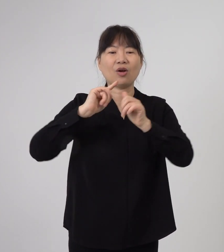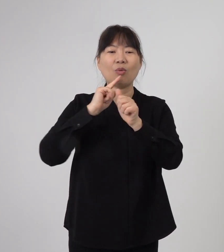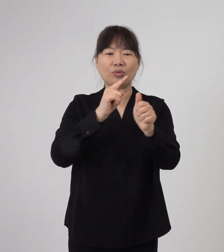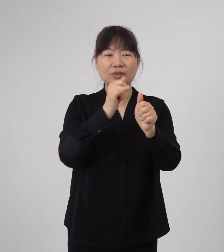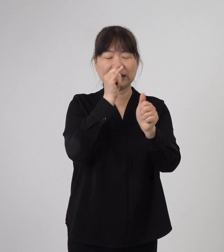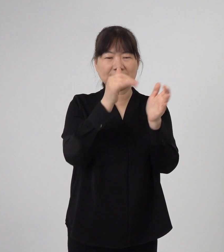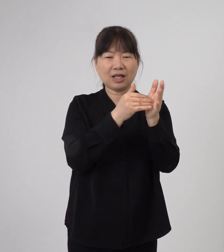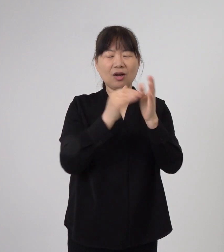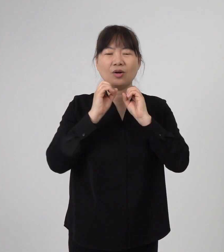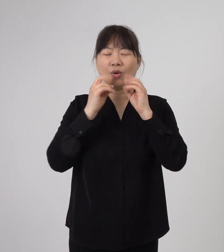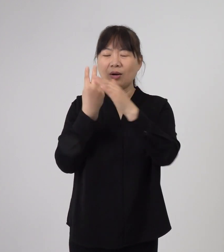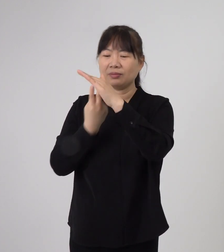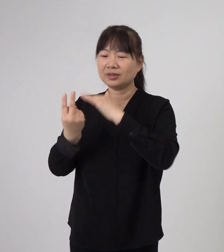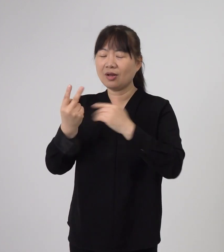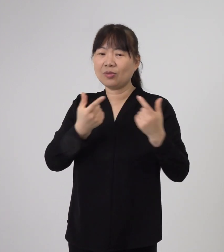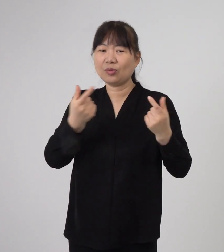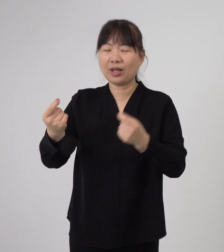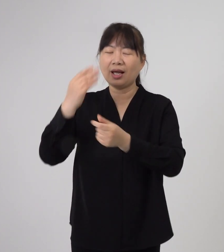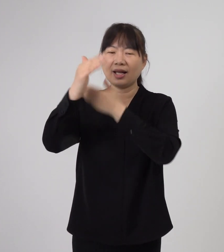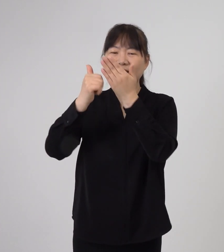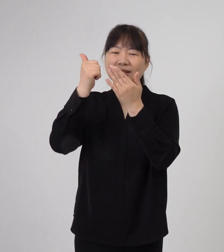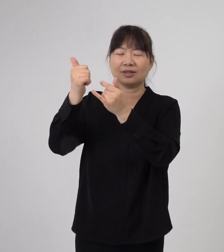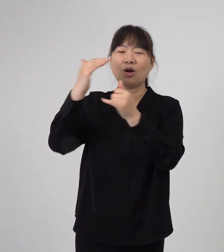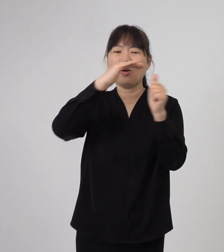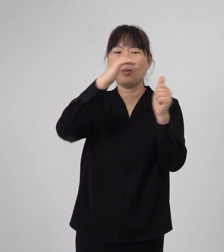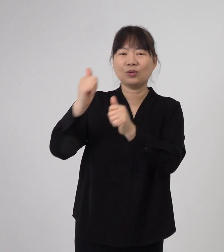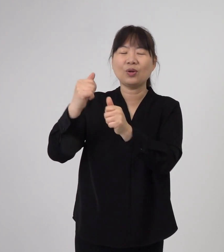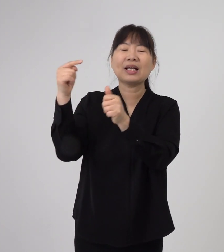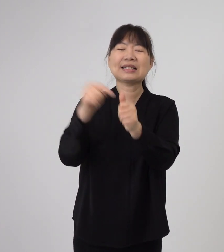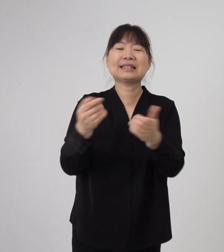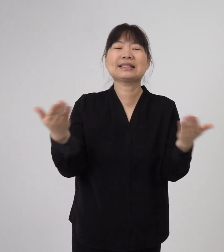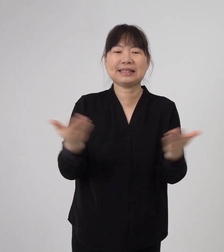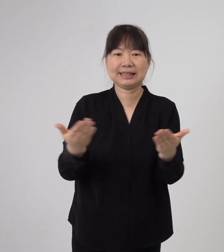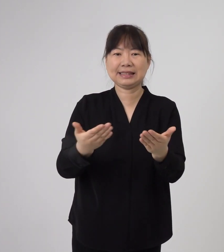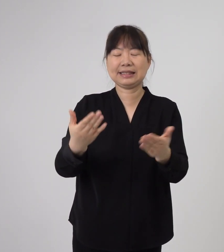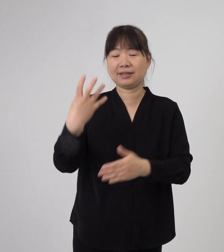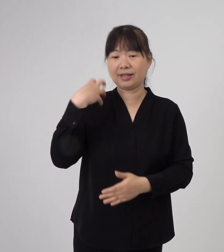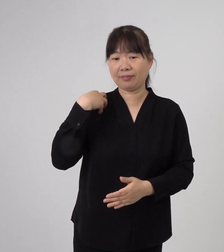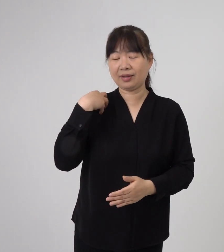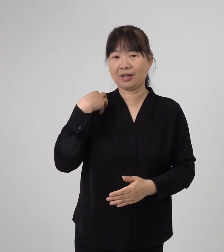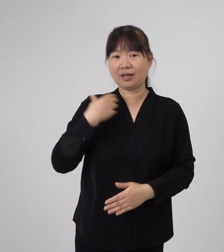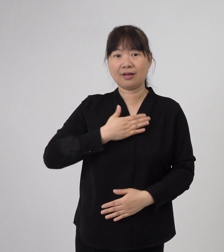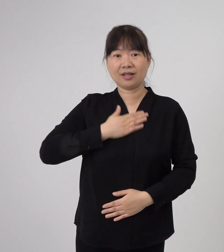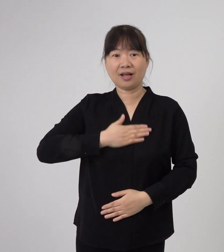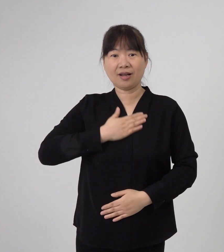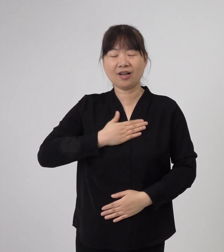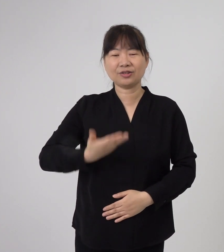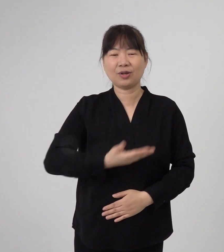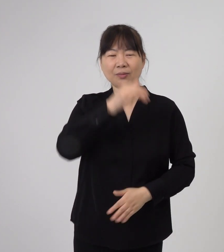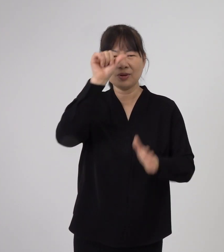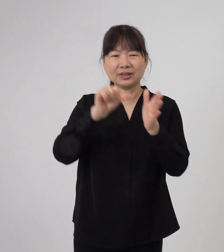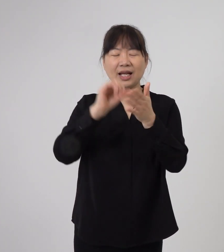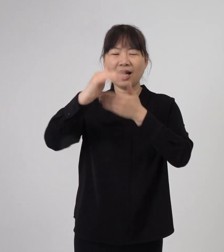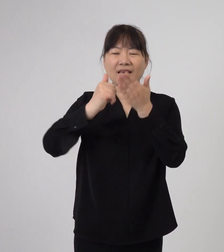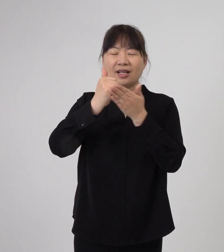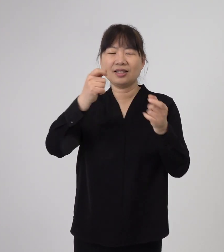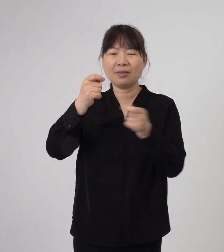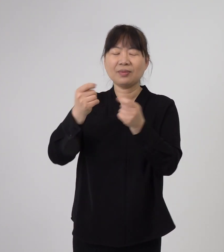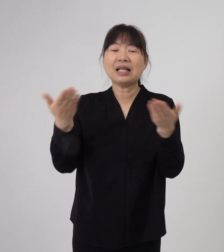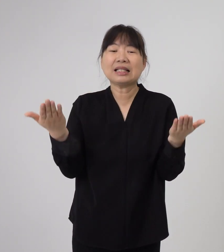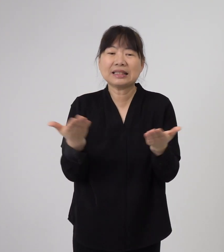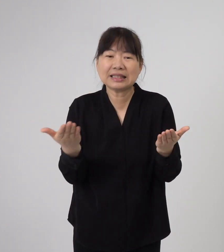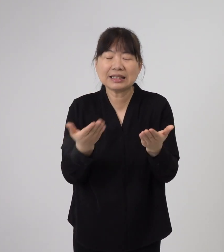비전이라는 것은 주께서 불러 시키는 일을 하는 거예요. 여러분 평생 하나님 앞에 그